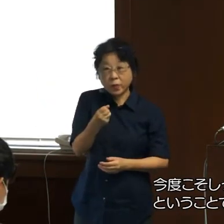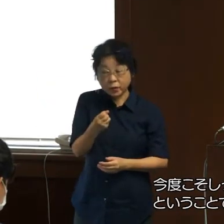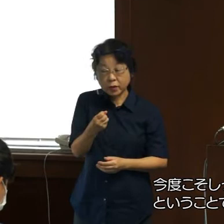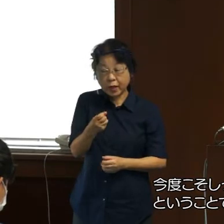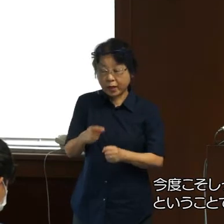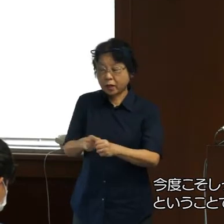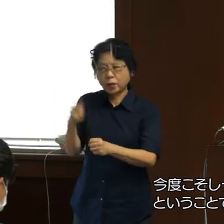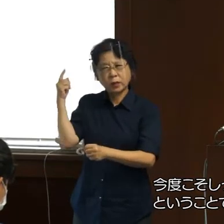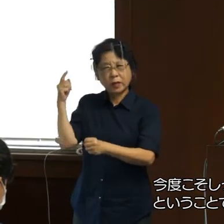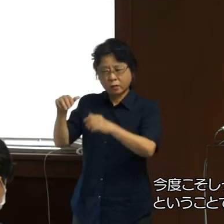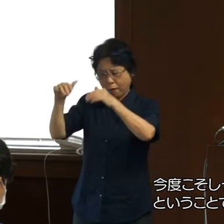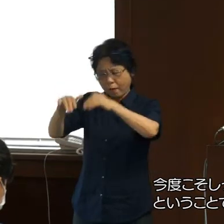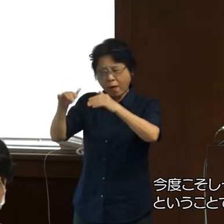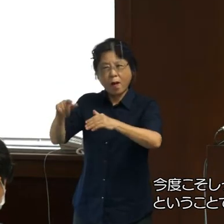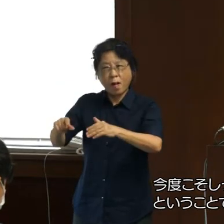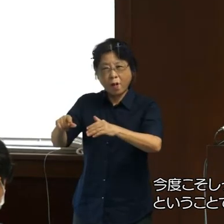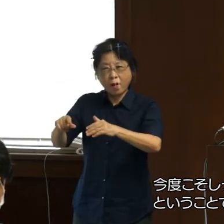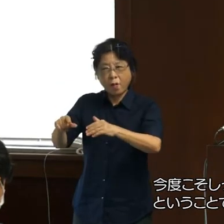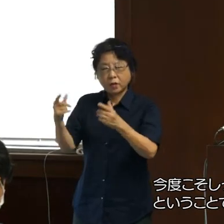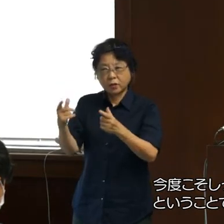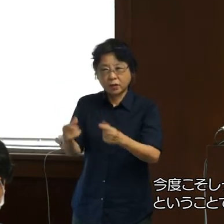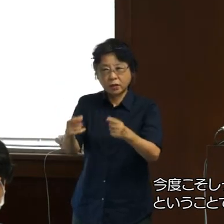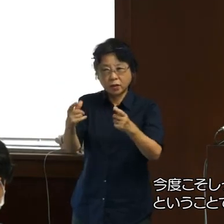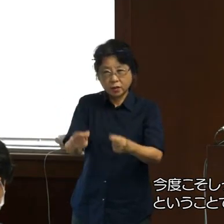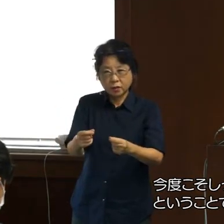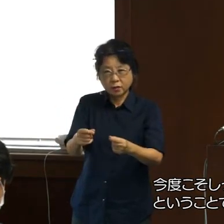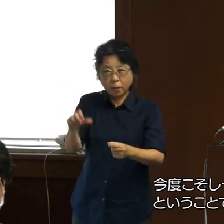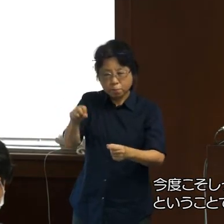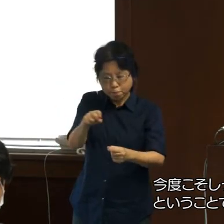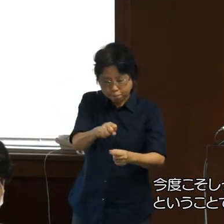り教訓化しようということでありました。